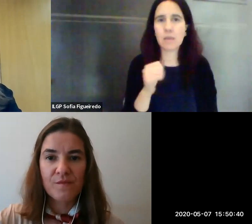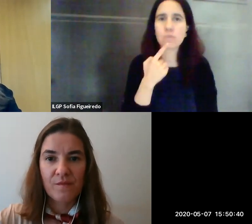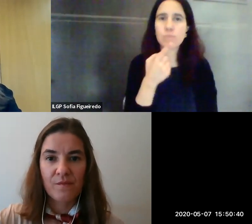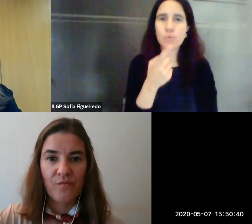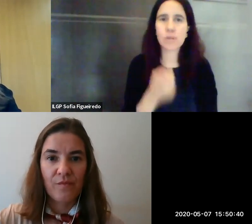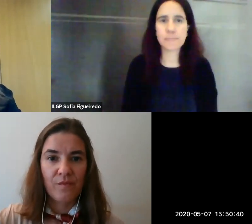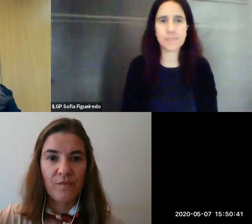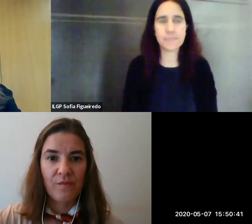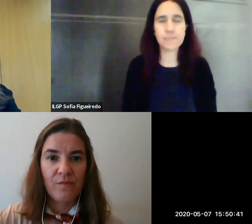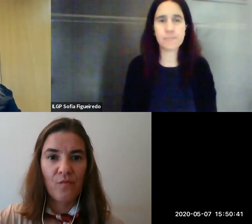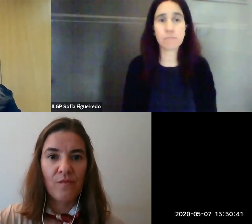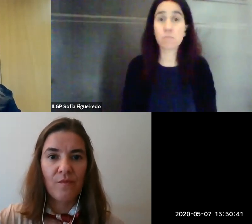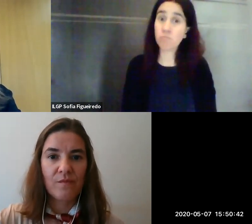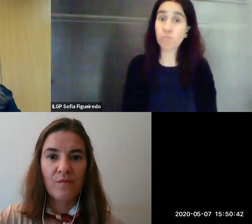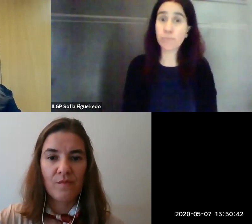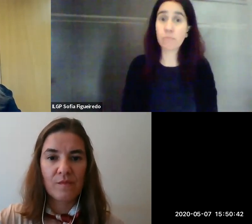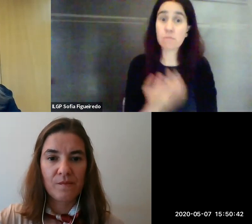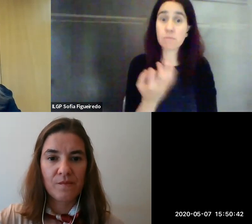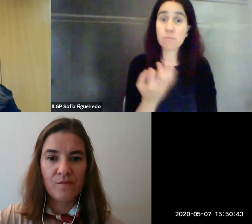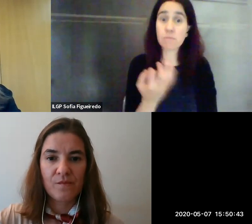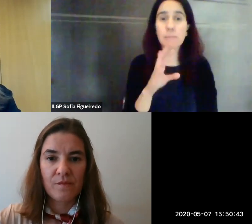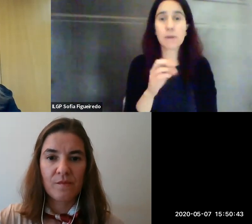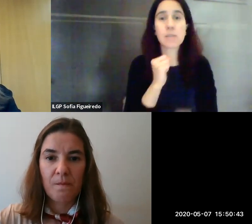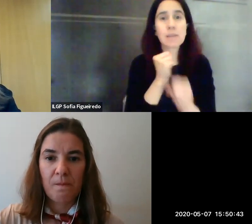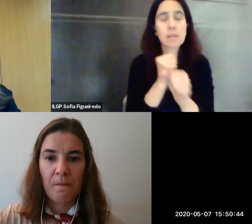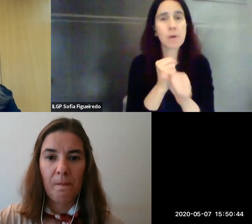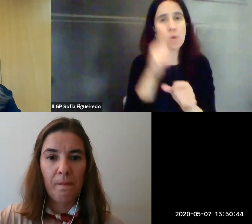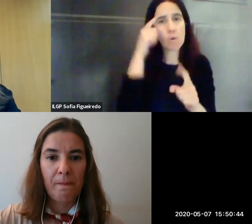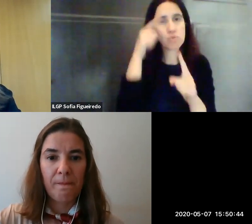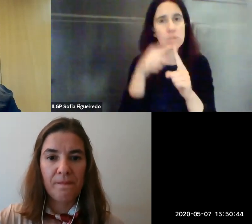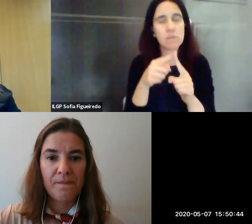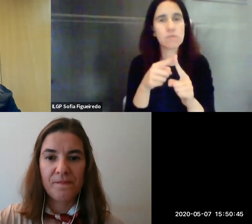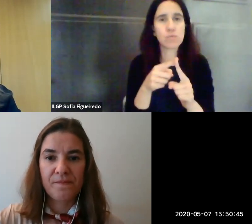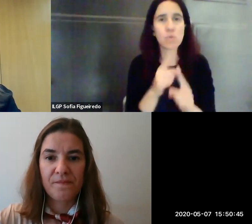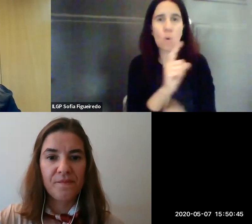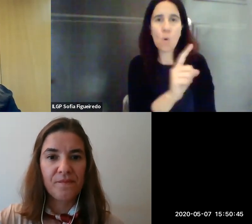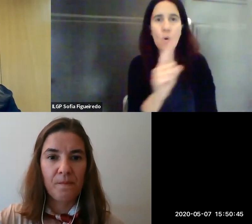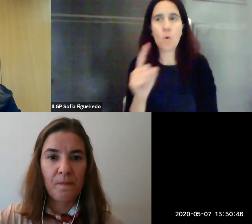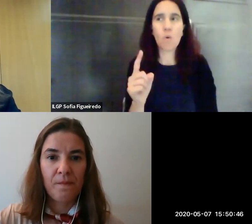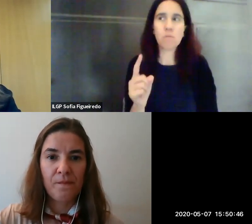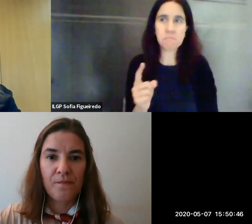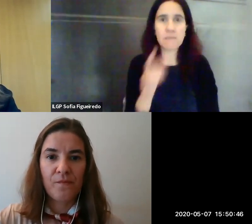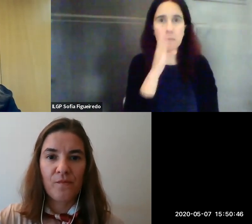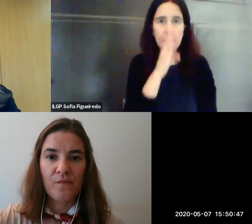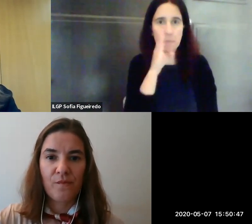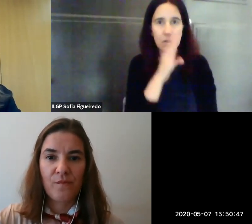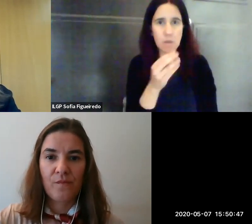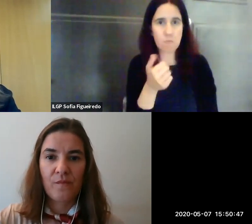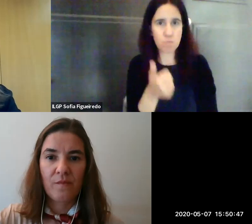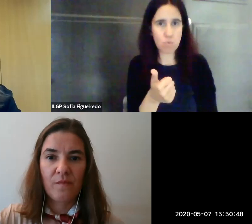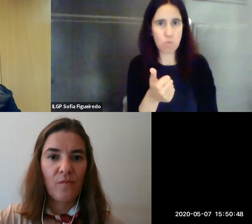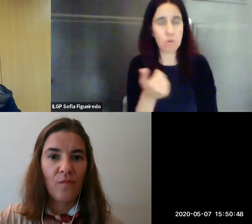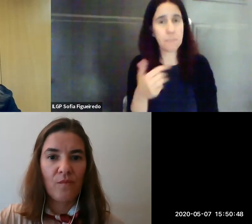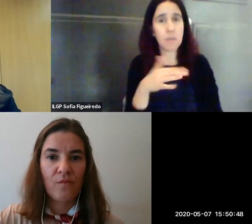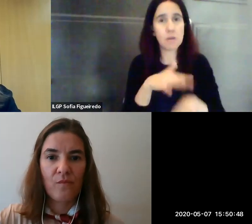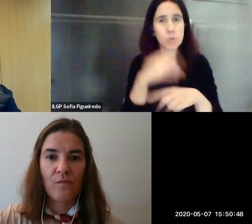Sim, mas o trabalho por objetivos é com certeza uma boa prática e a administração